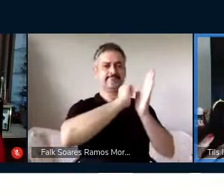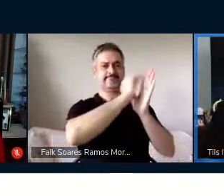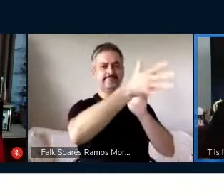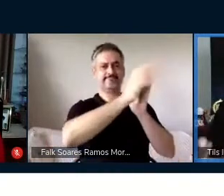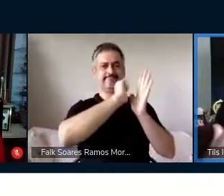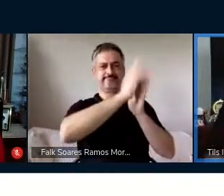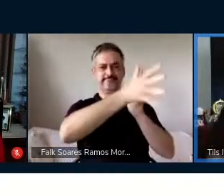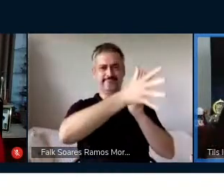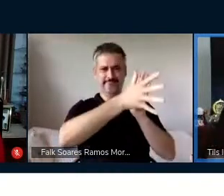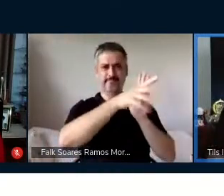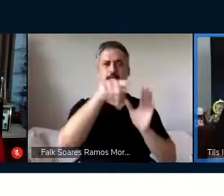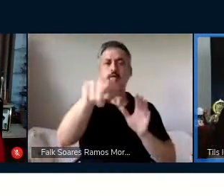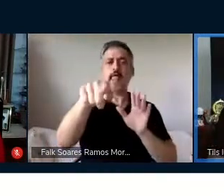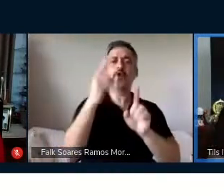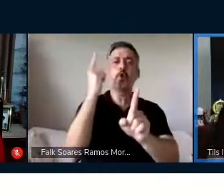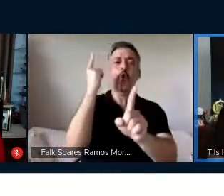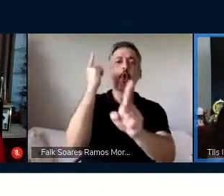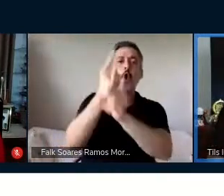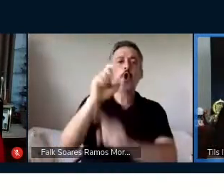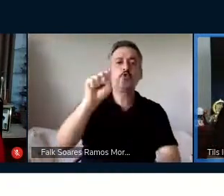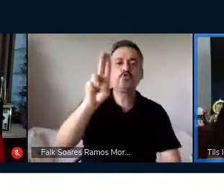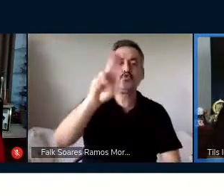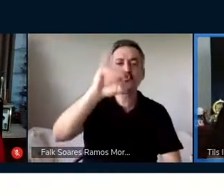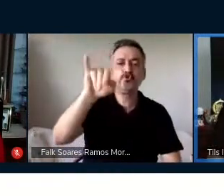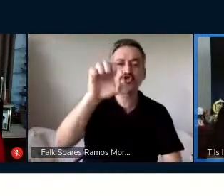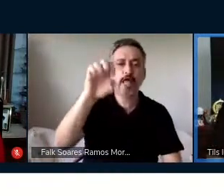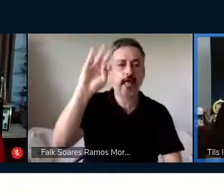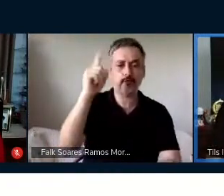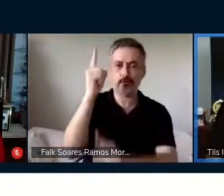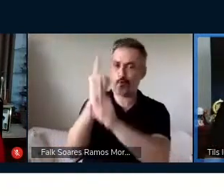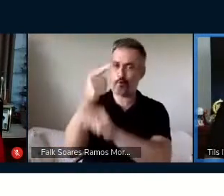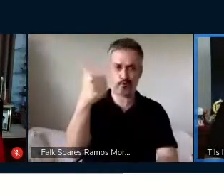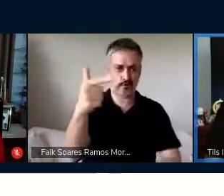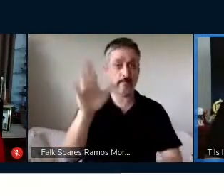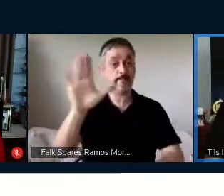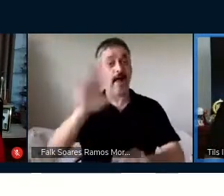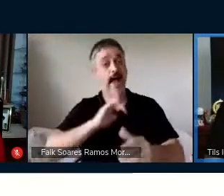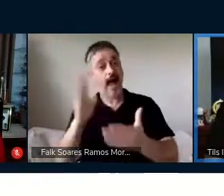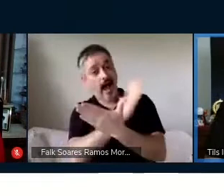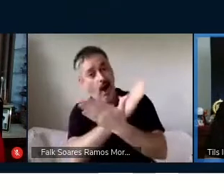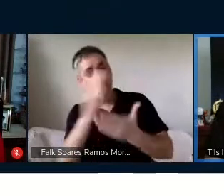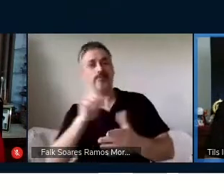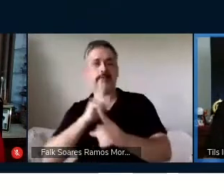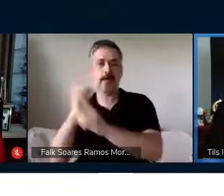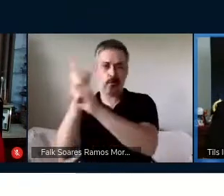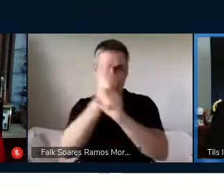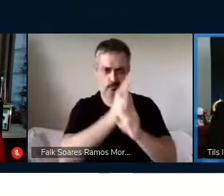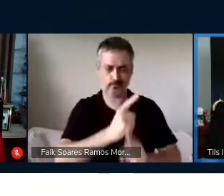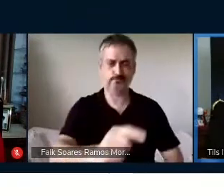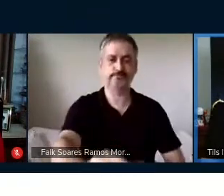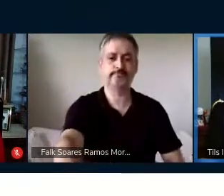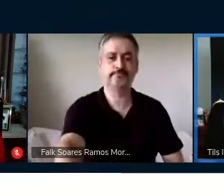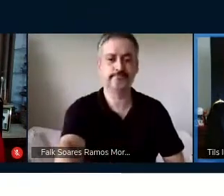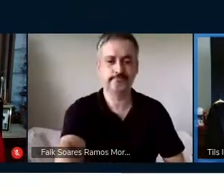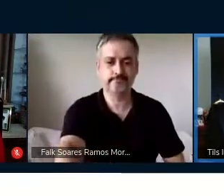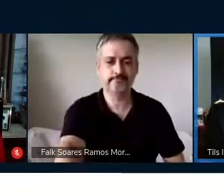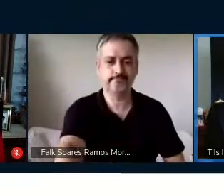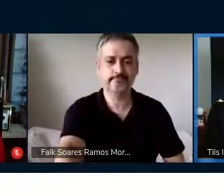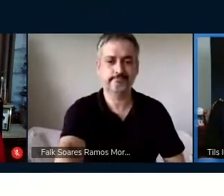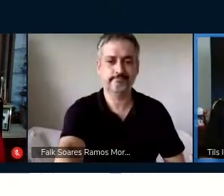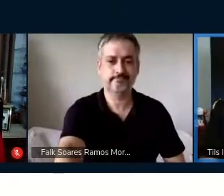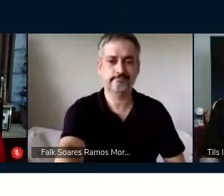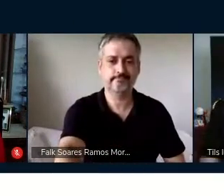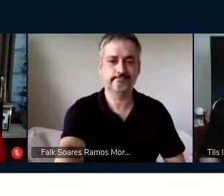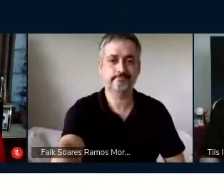como o objeto da oração, o Sprague Design, sujeito não foi encontrado, alguns.